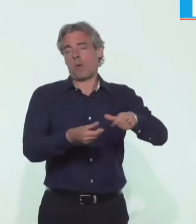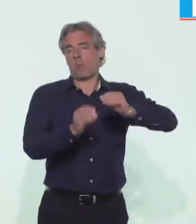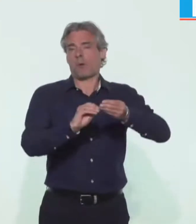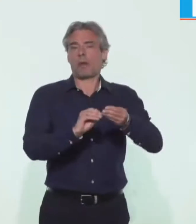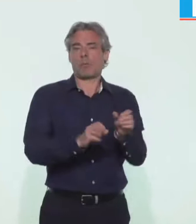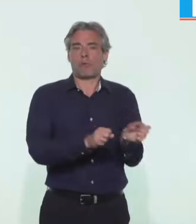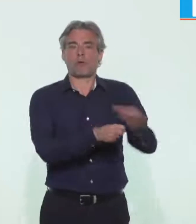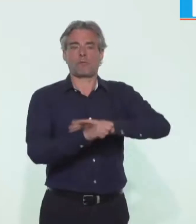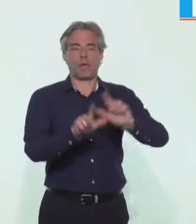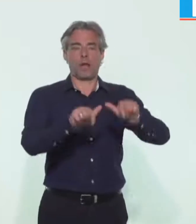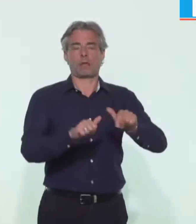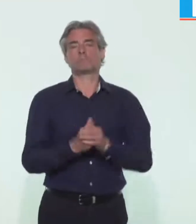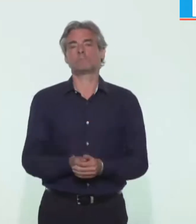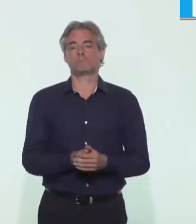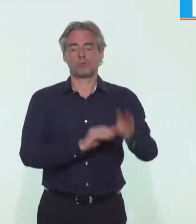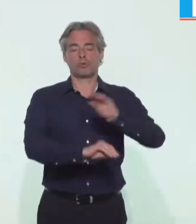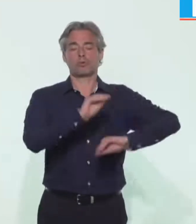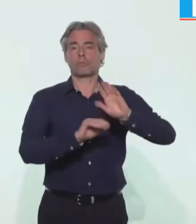infection Covid-19.